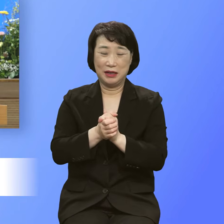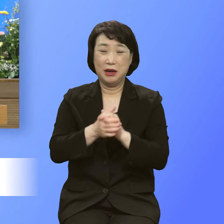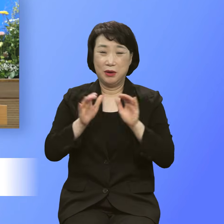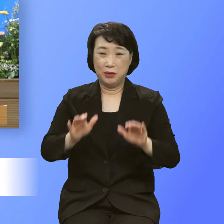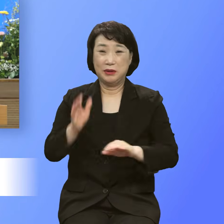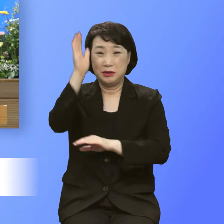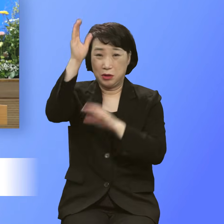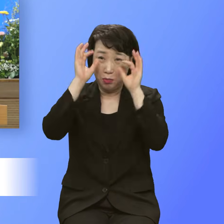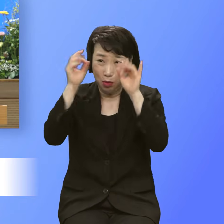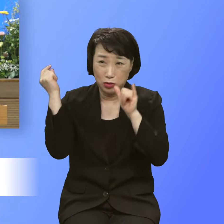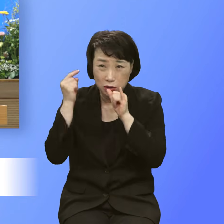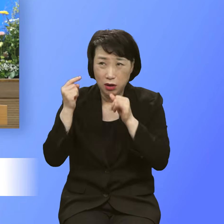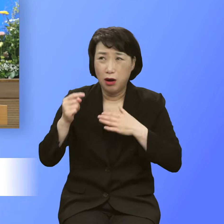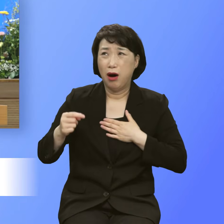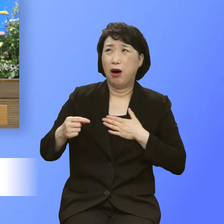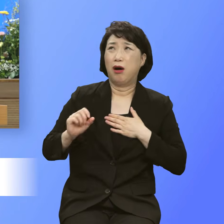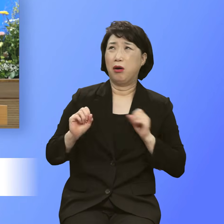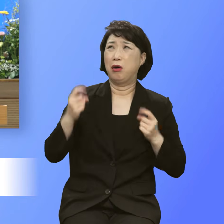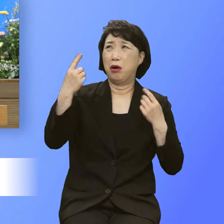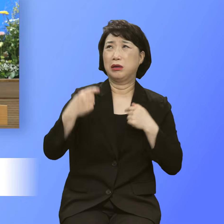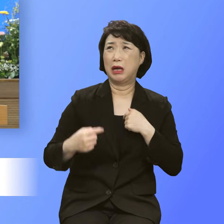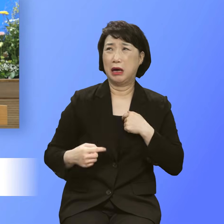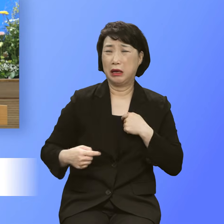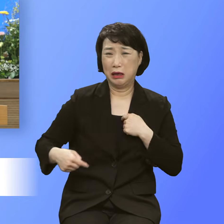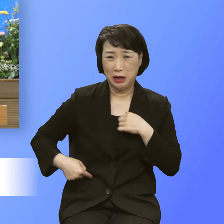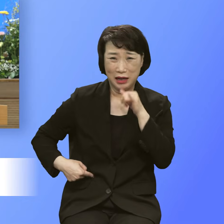오늘 말씀 들어보니 내 말입니다.